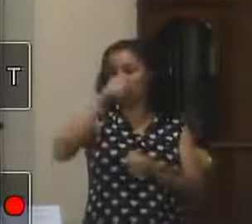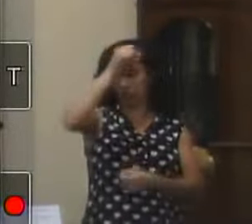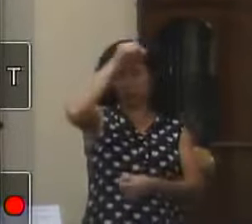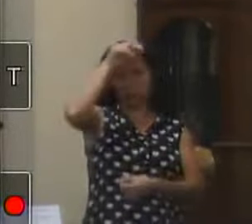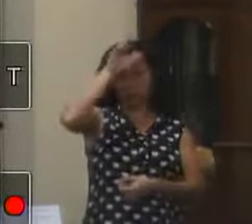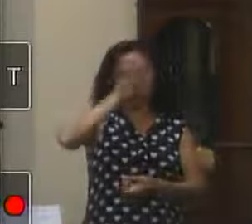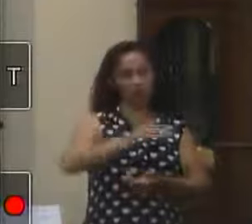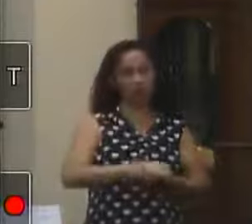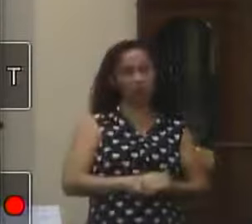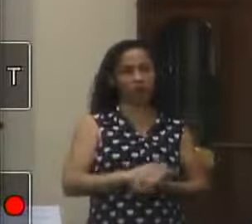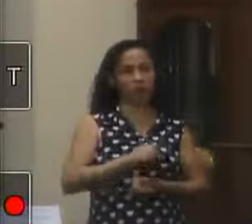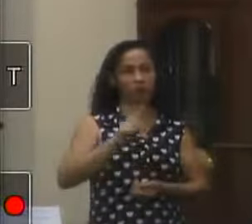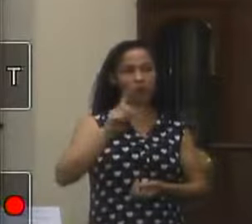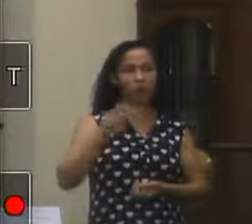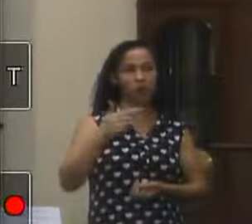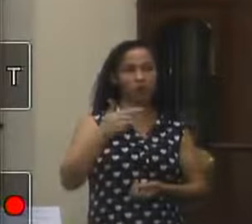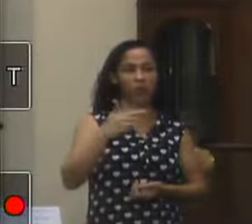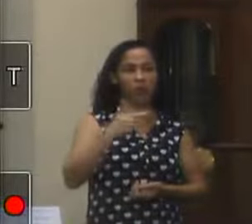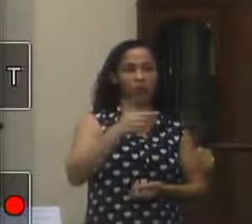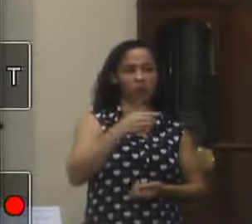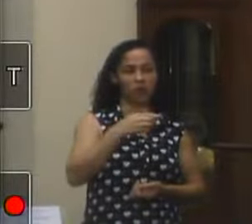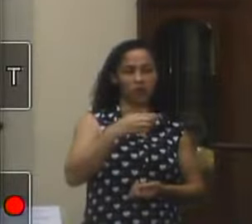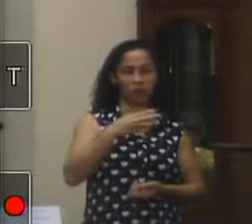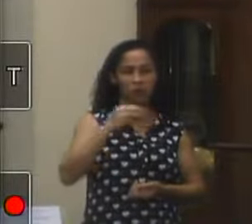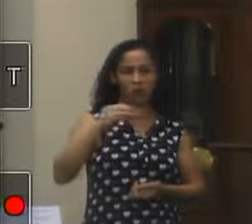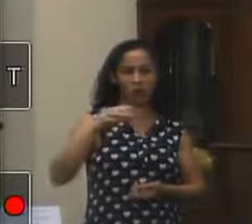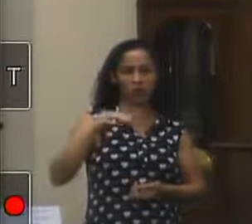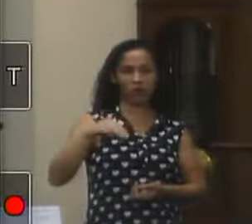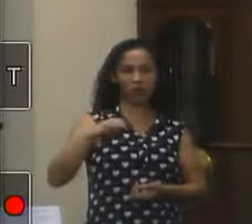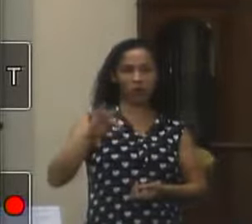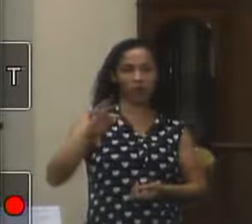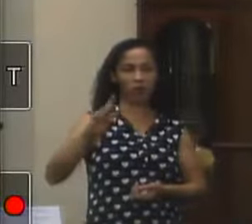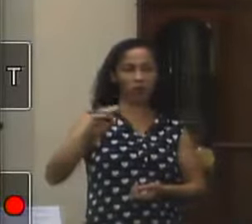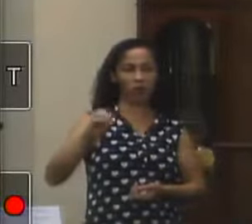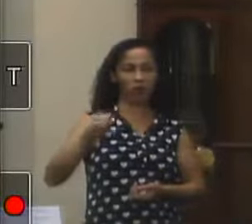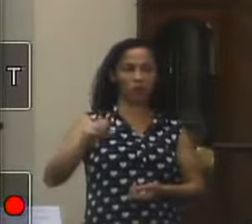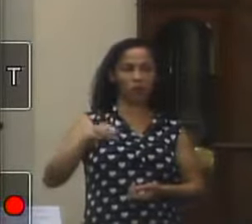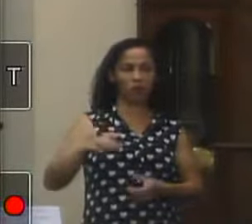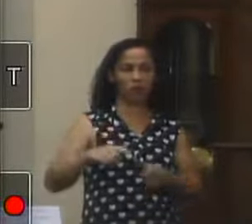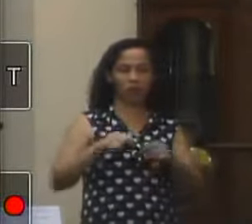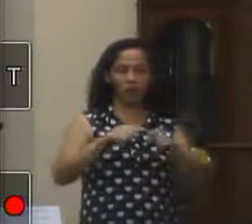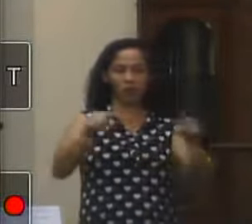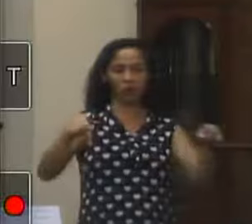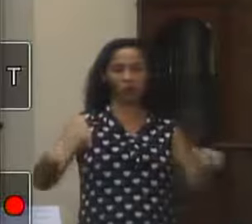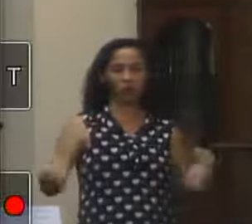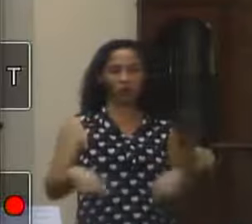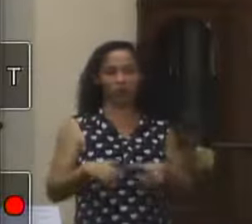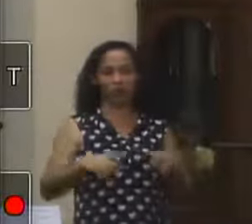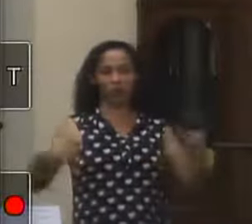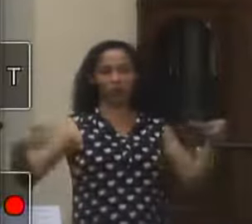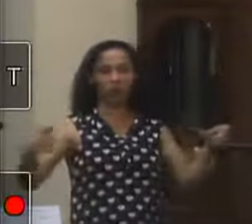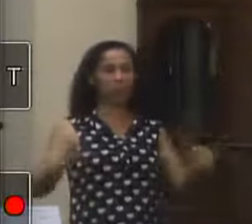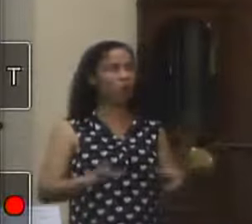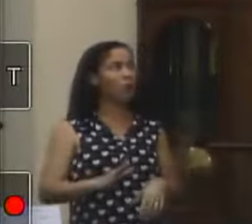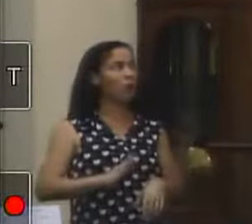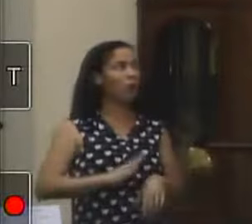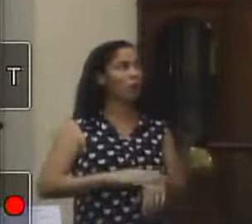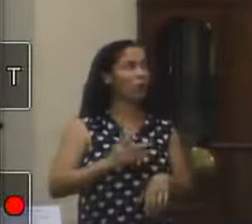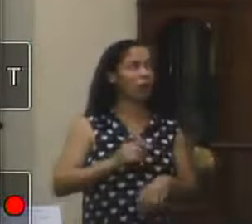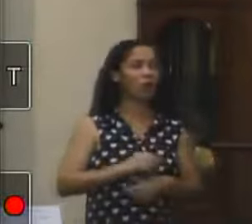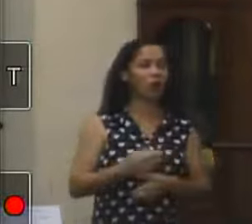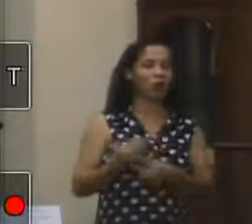tem 1.370 mil metros quadrados, de limite de município dessa grandeza, ter um índice maior em relação à lei